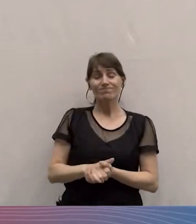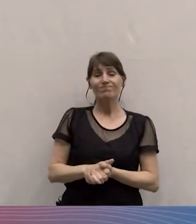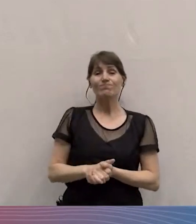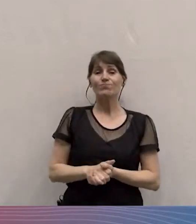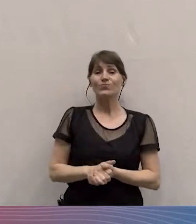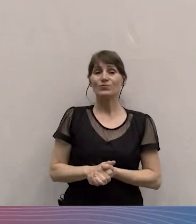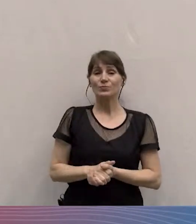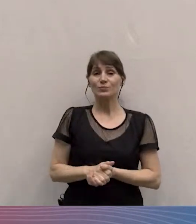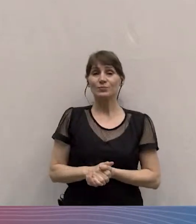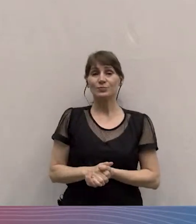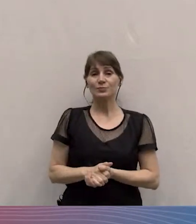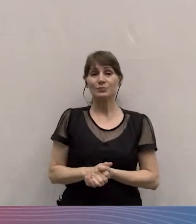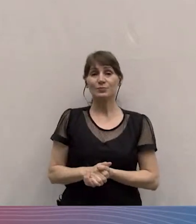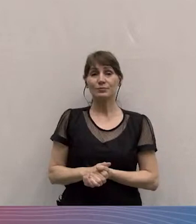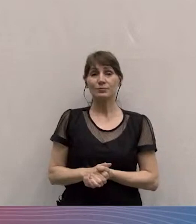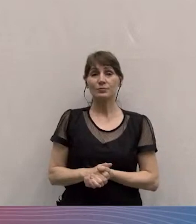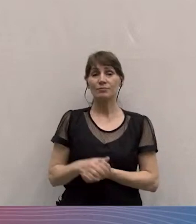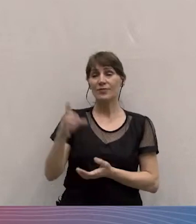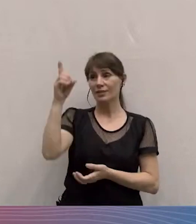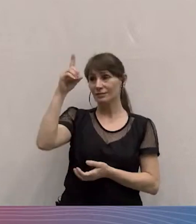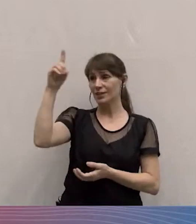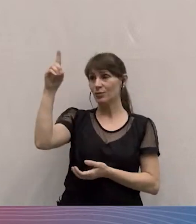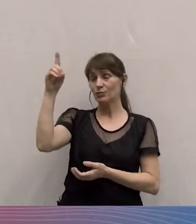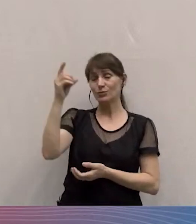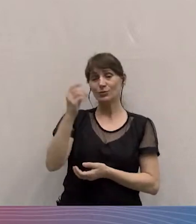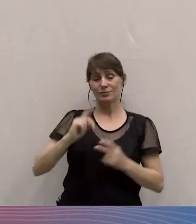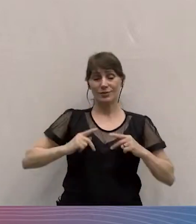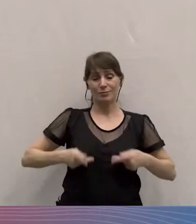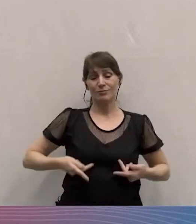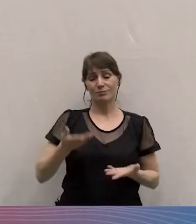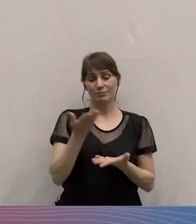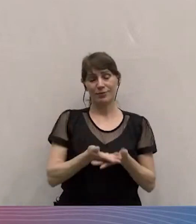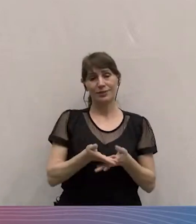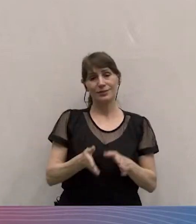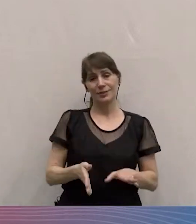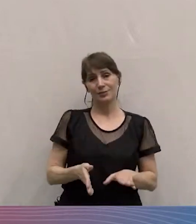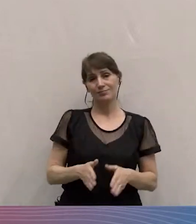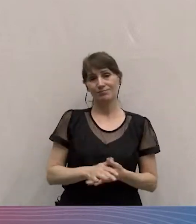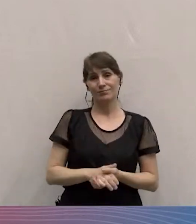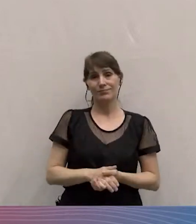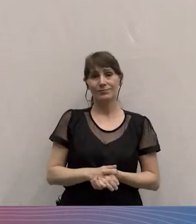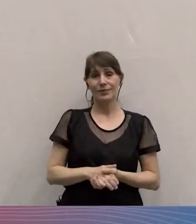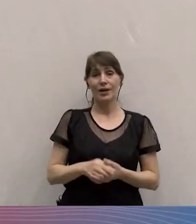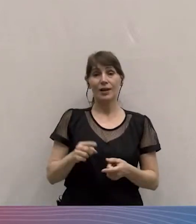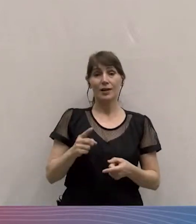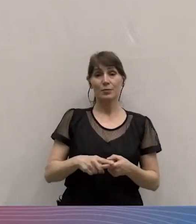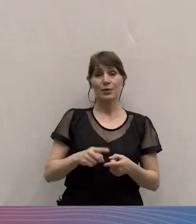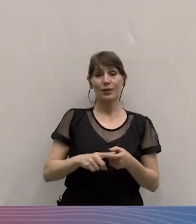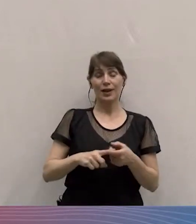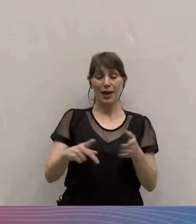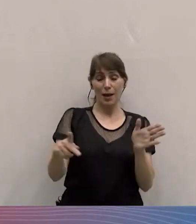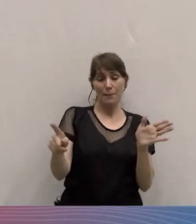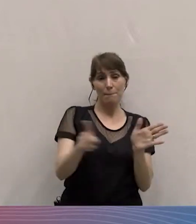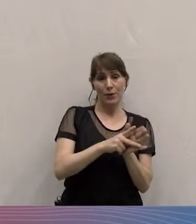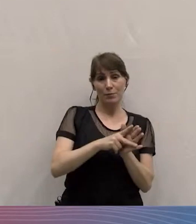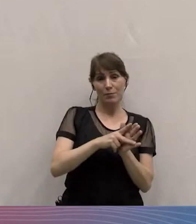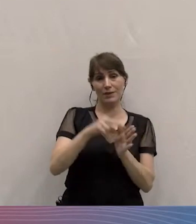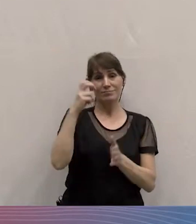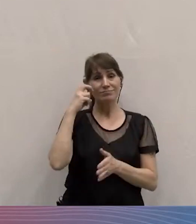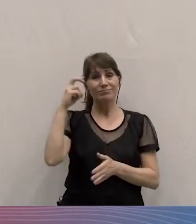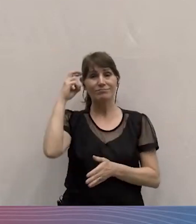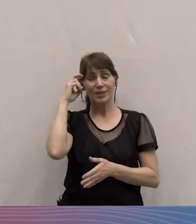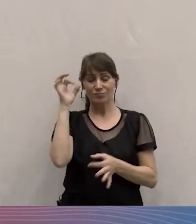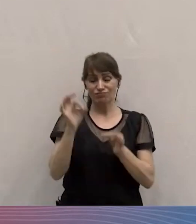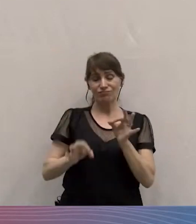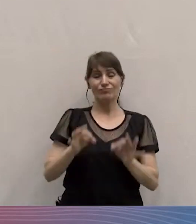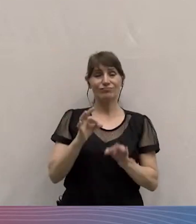momento, Deus perdeu o homem, porque o homem já tem a sua própria capacidade. O homem sabe